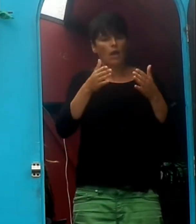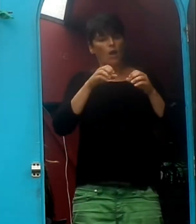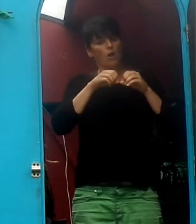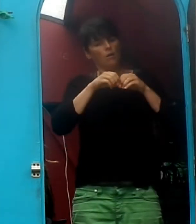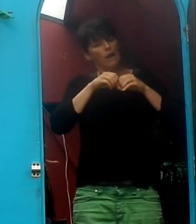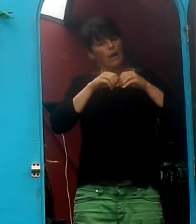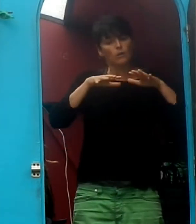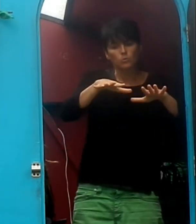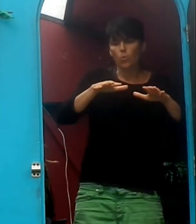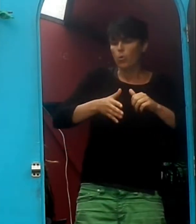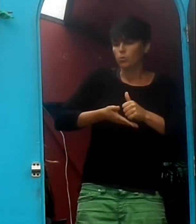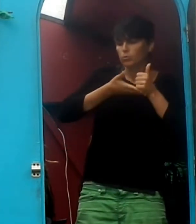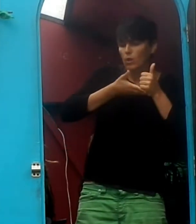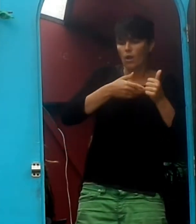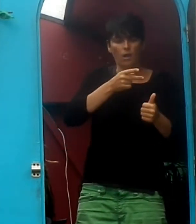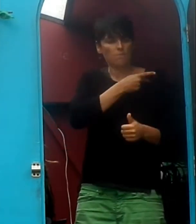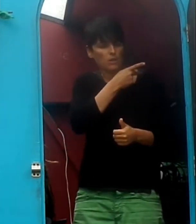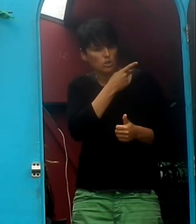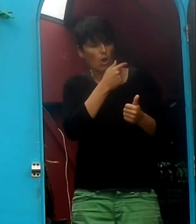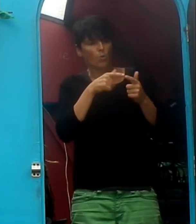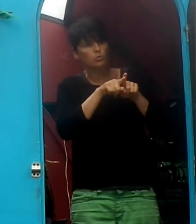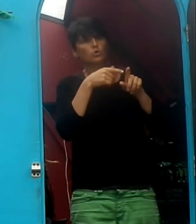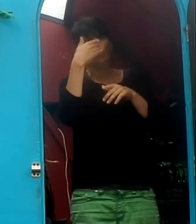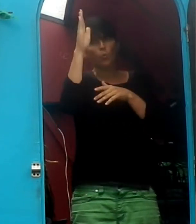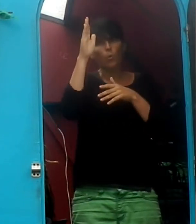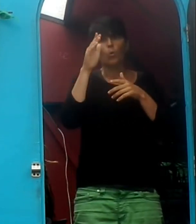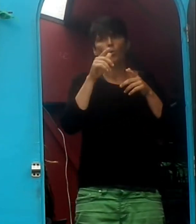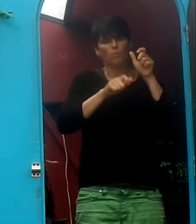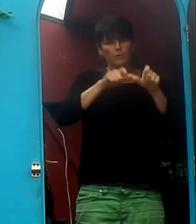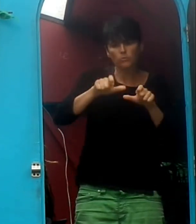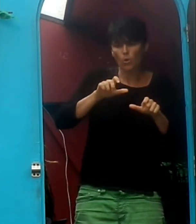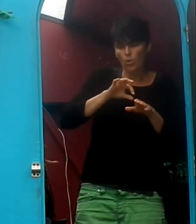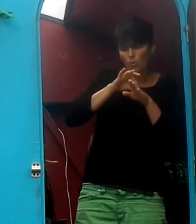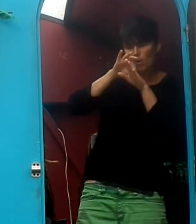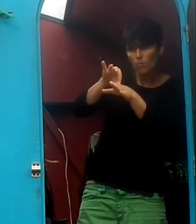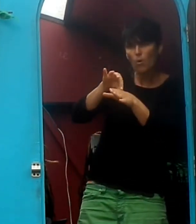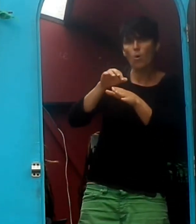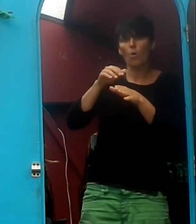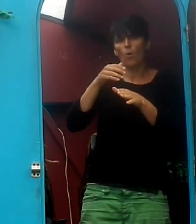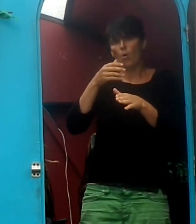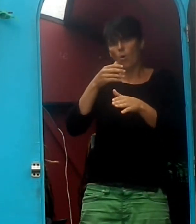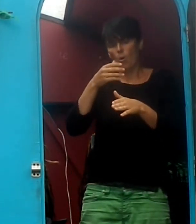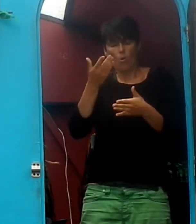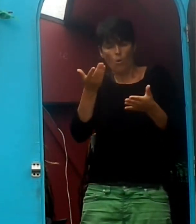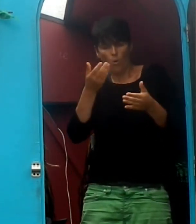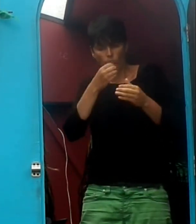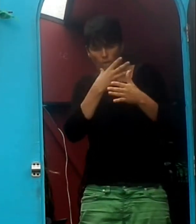médecins, mais pas que, des personnes qui accompagnent des avortements par